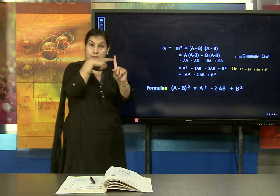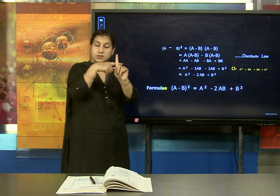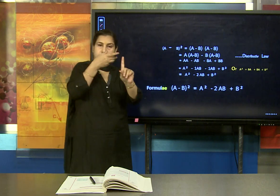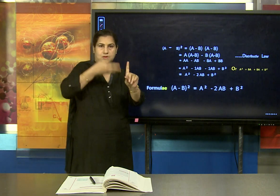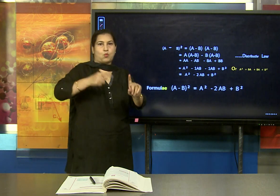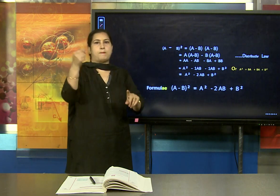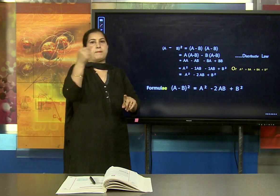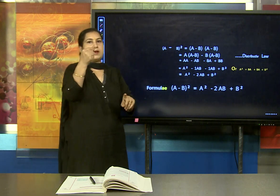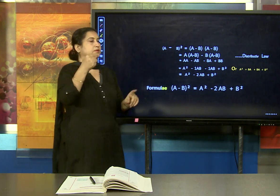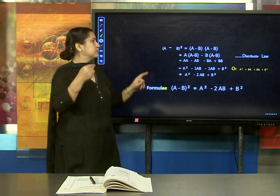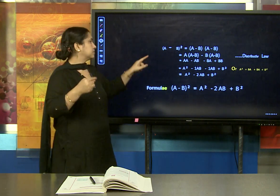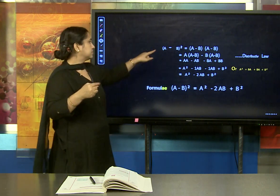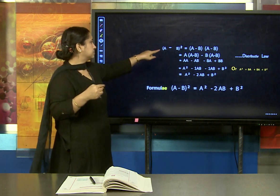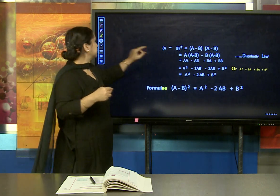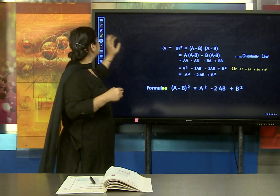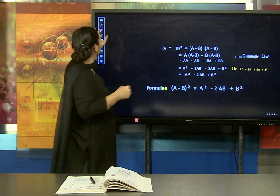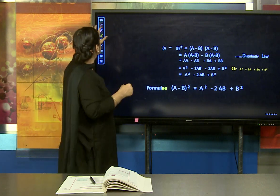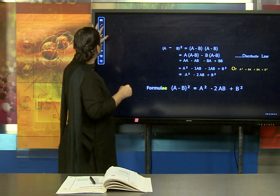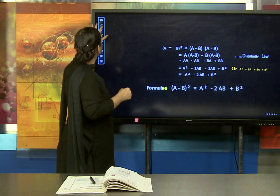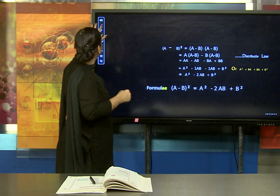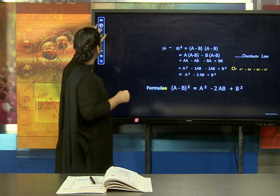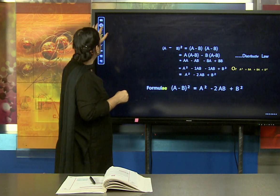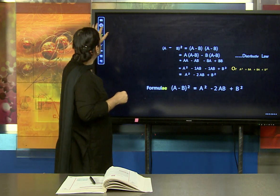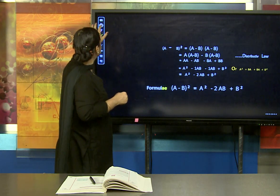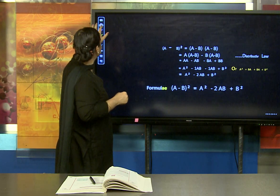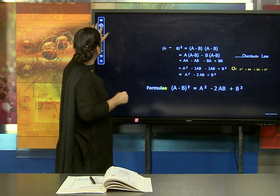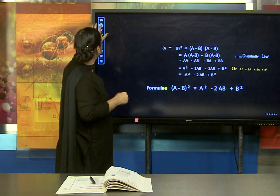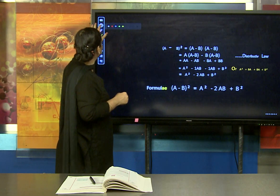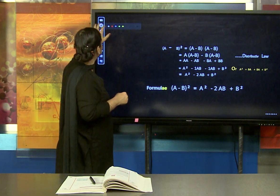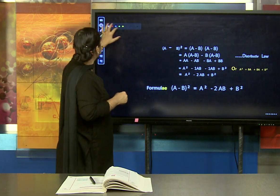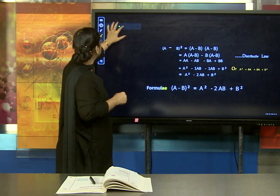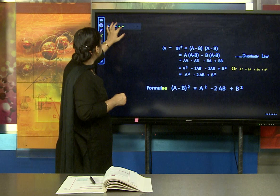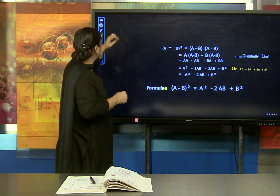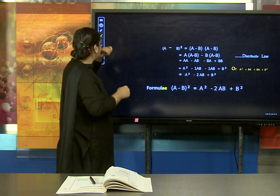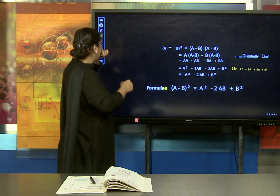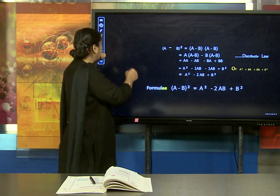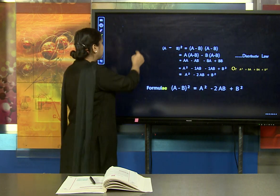जैसे हमने पहले प्लस के प्रोडक्ट किया था, अब ये माइनस का प्रोडक्ट है।